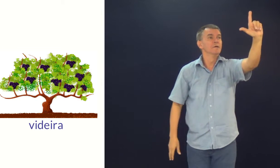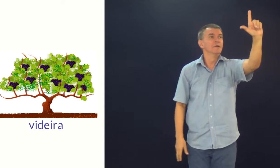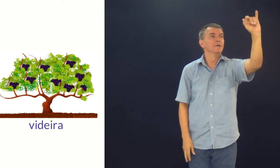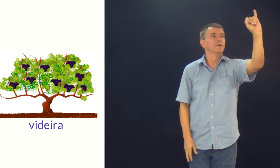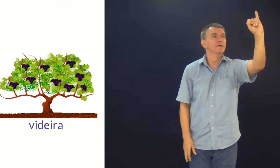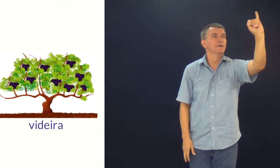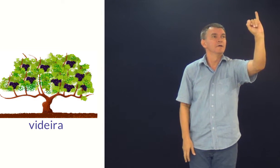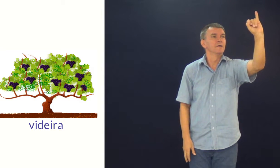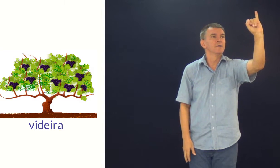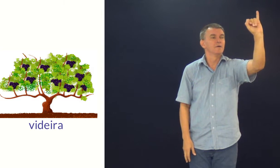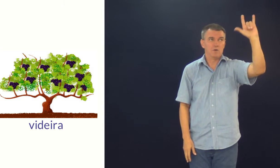temos